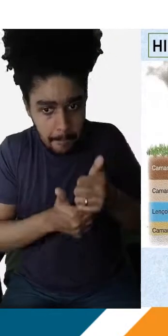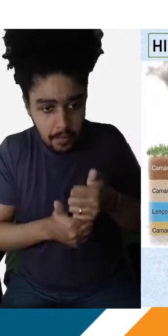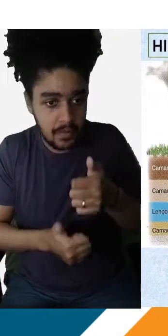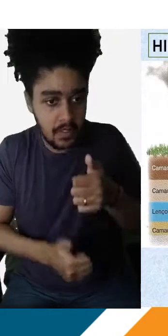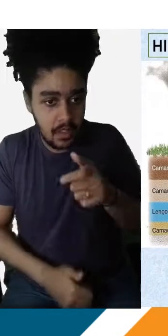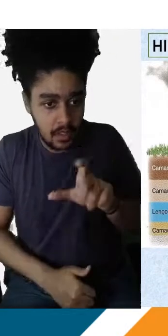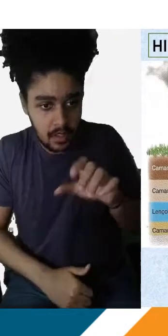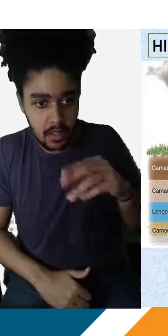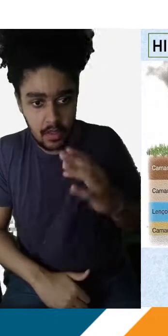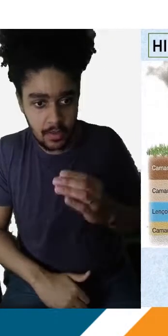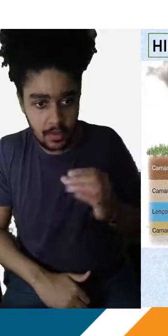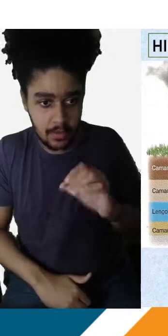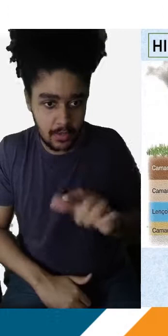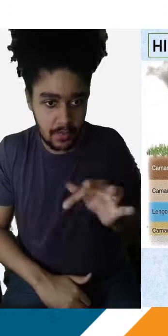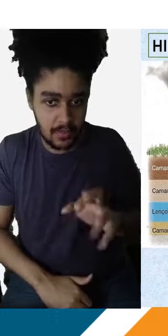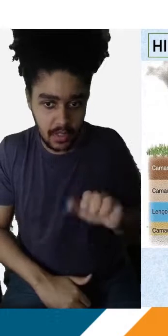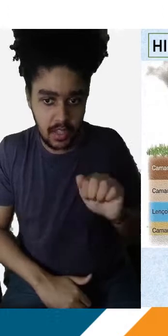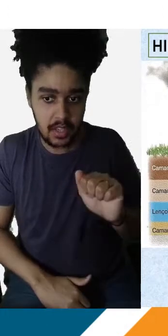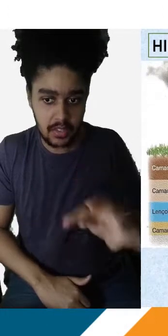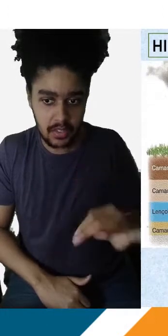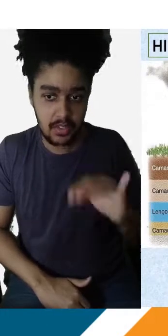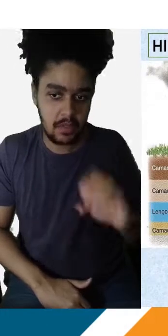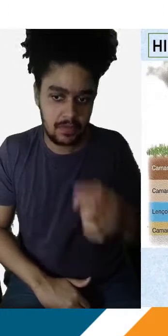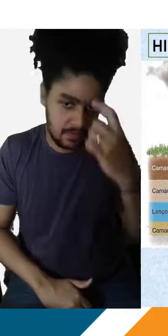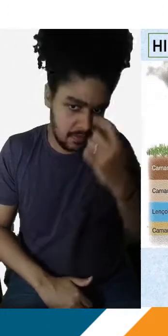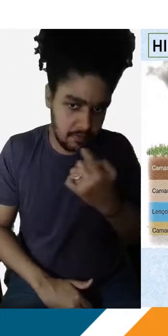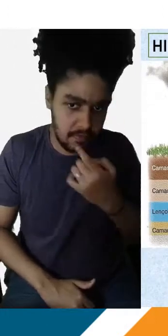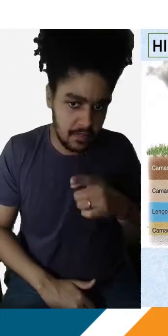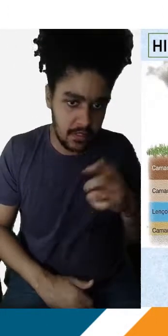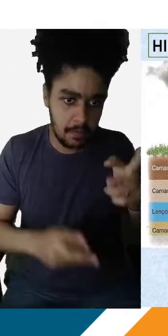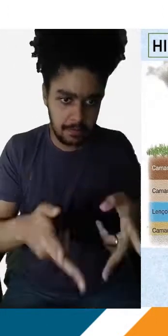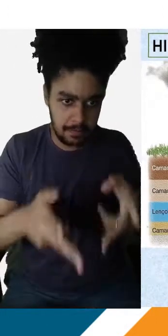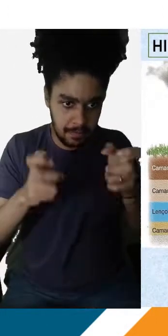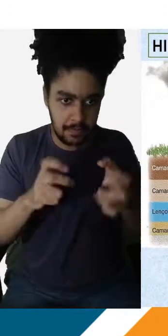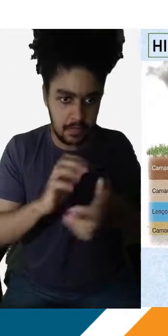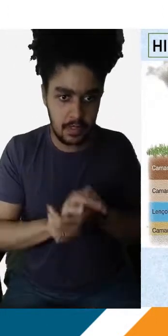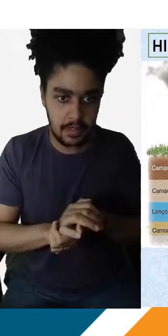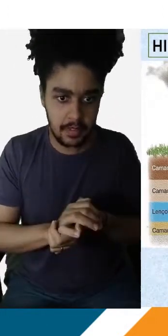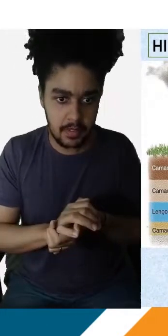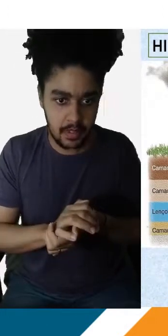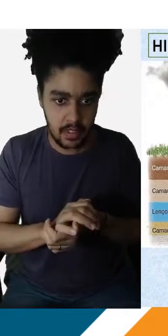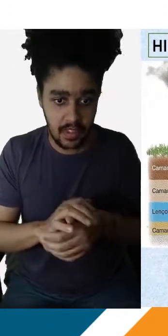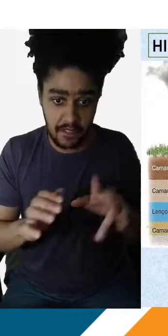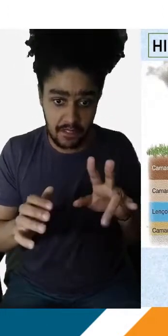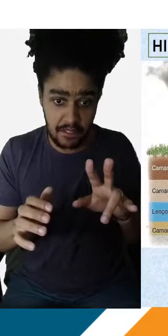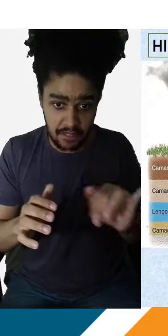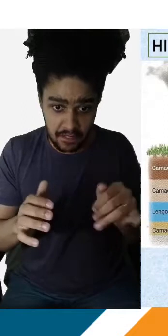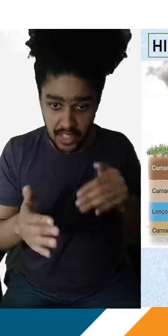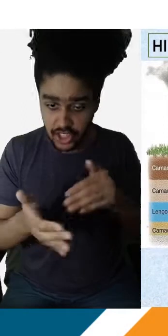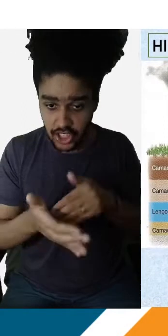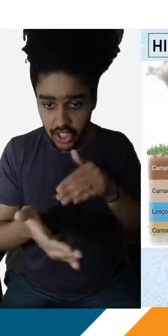Vem só. Aqui na imagem a gente pode perceber o lençol freático. E conforme a gente vai chegando